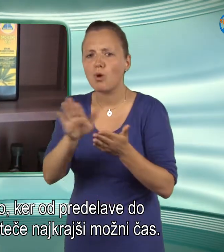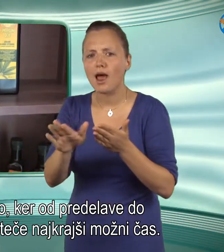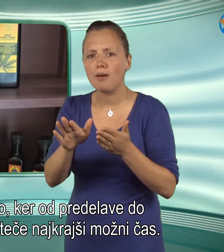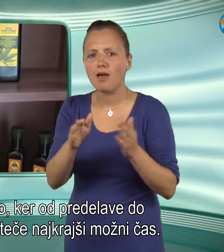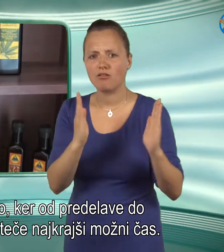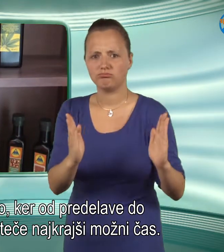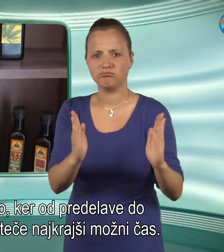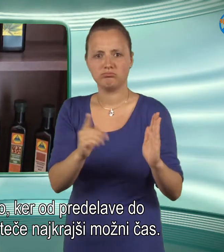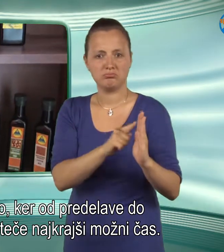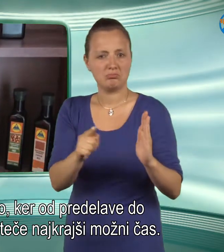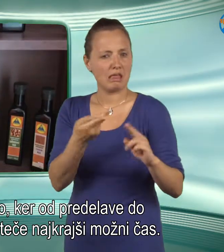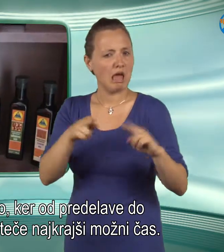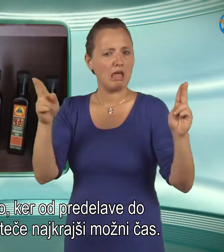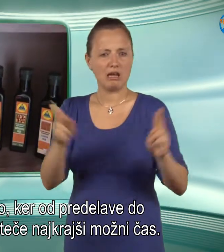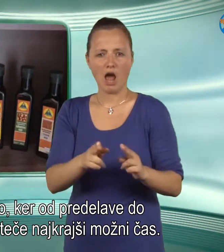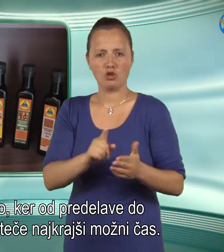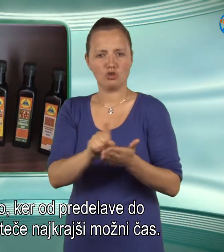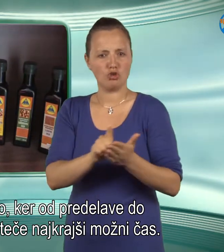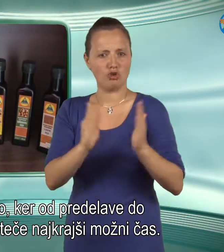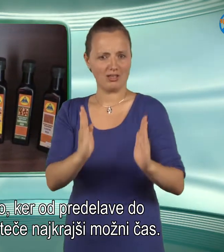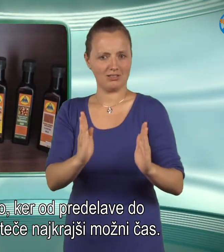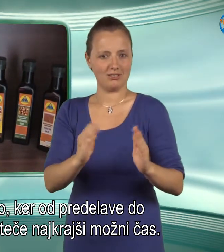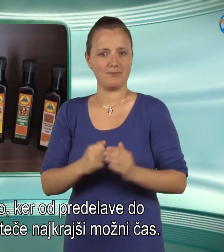uporabe preteče najkrajši možni čas.